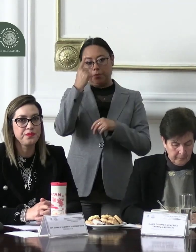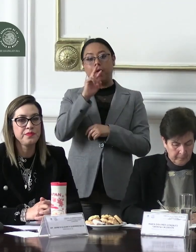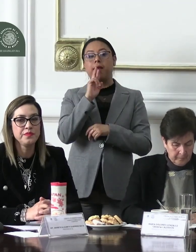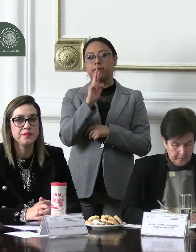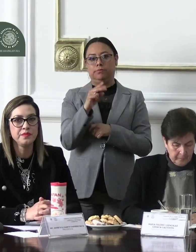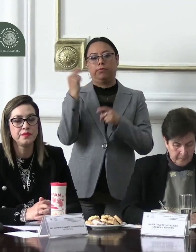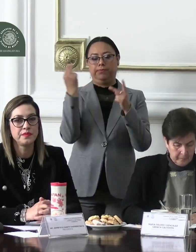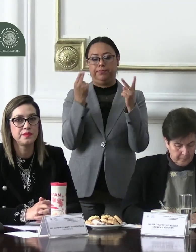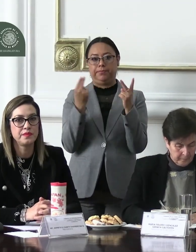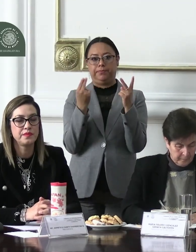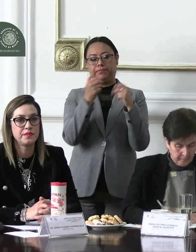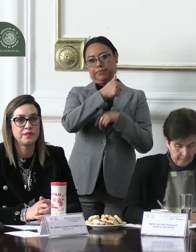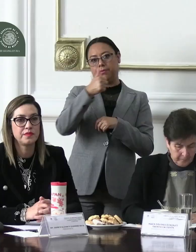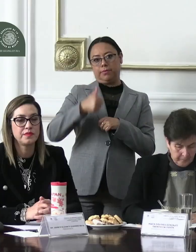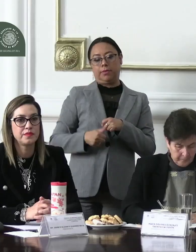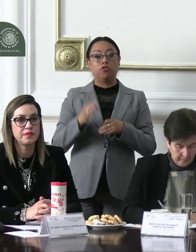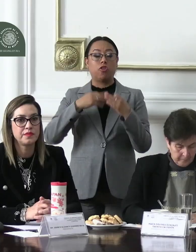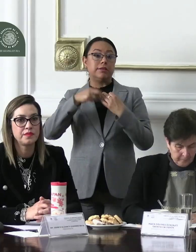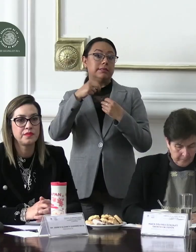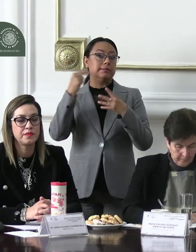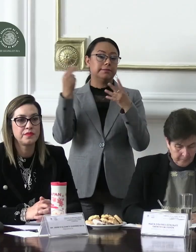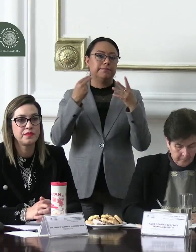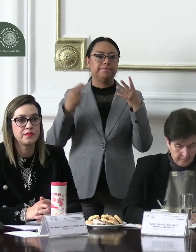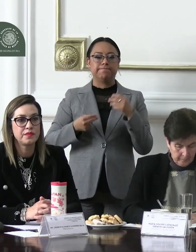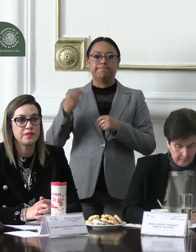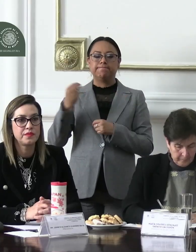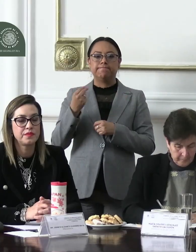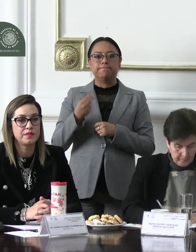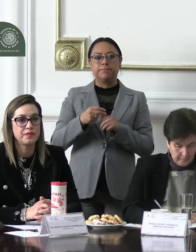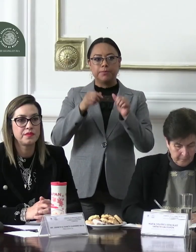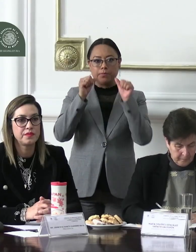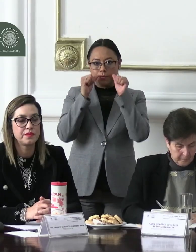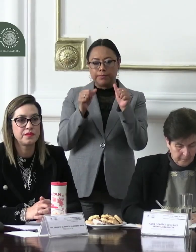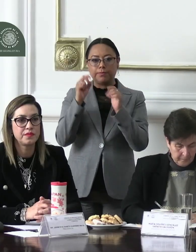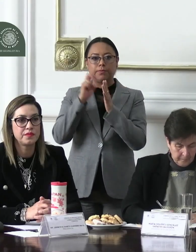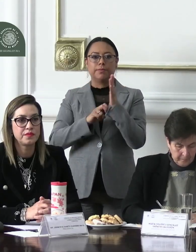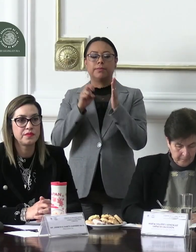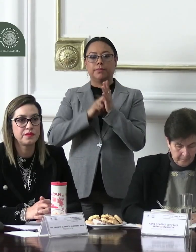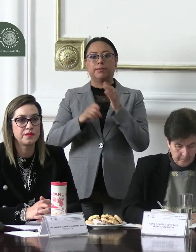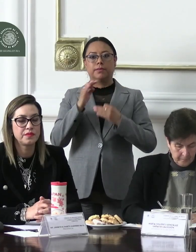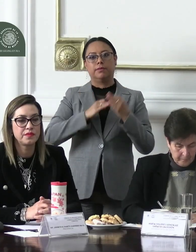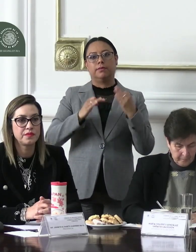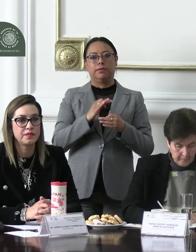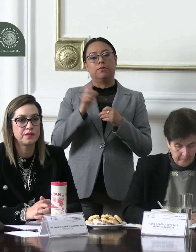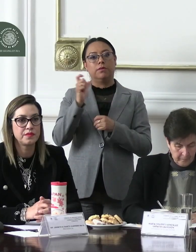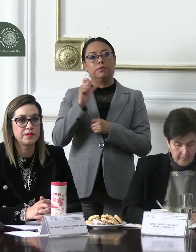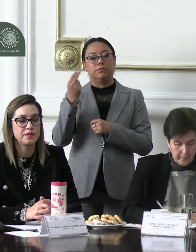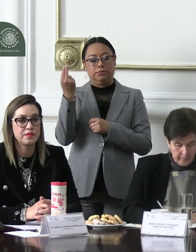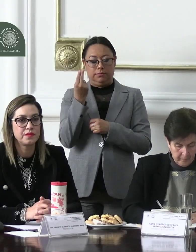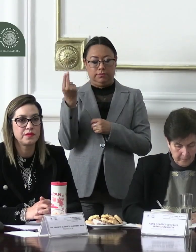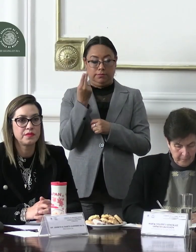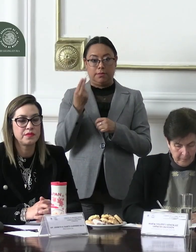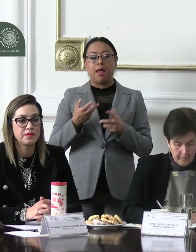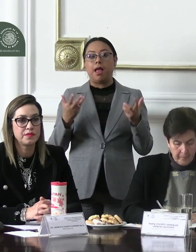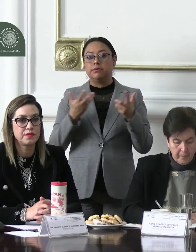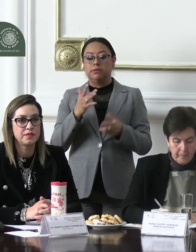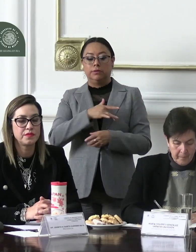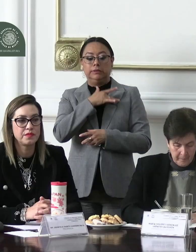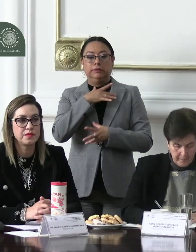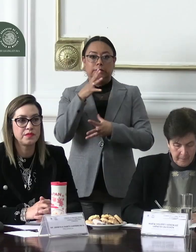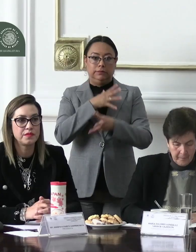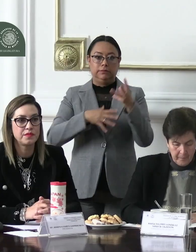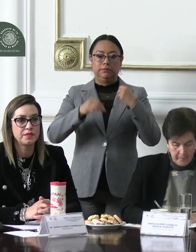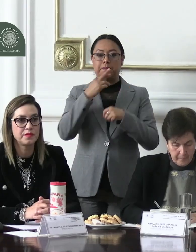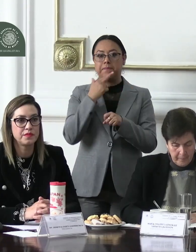necesidades. Necesidades reales que requieren escuchar y corregir el rumbo cuando es necesario, actuar con sensibilidad